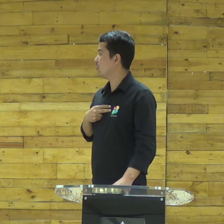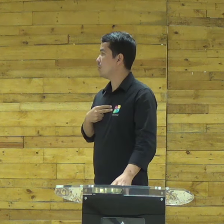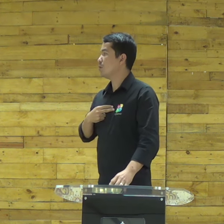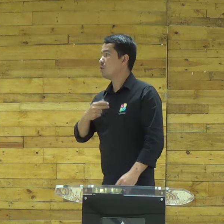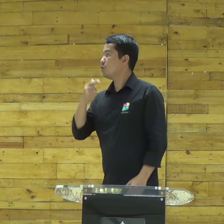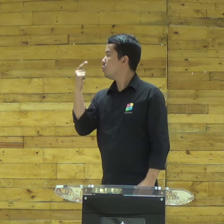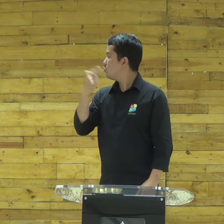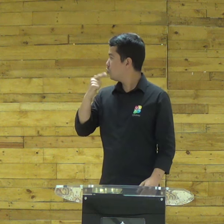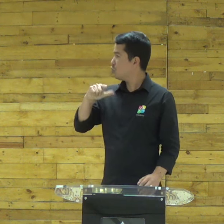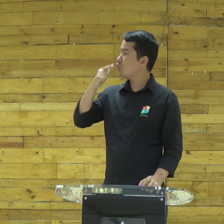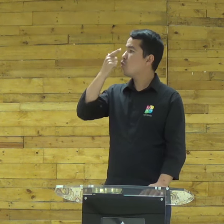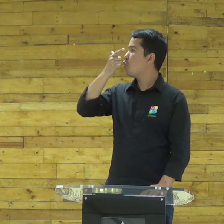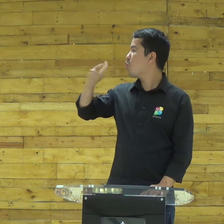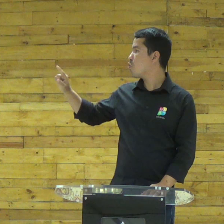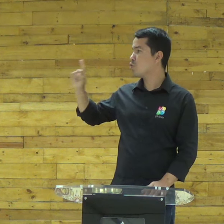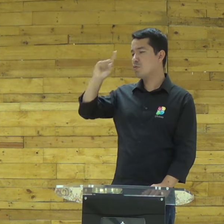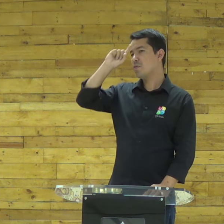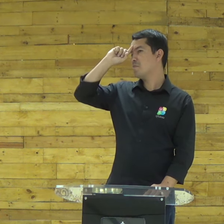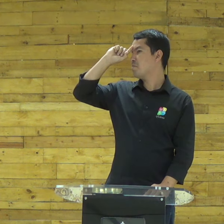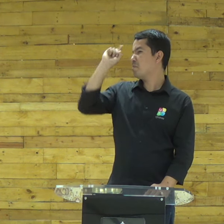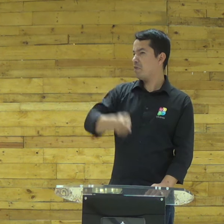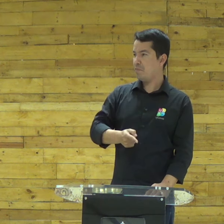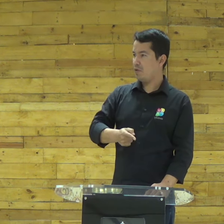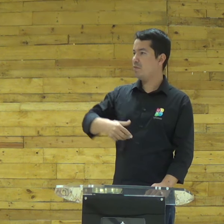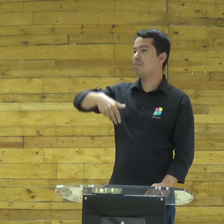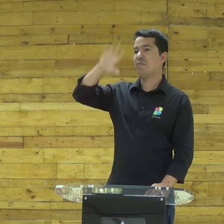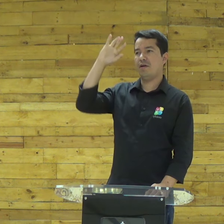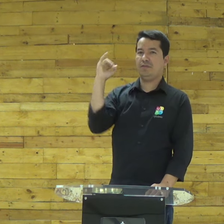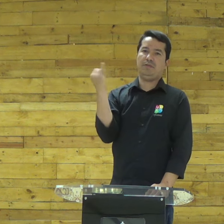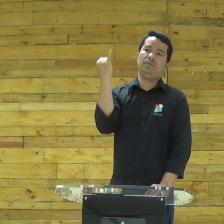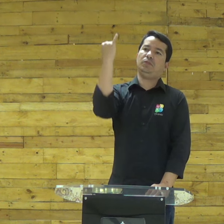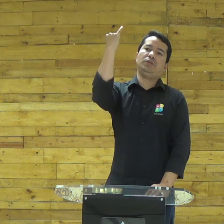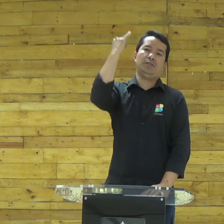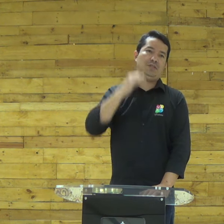mesmo não há outro mandamento maior do que